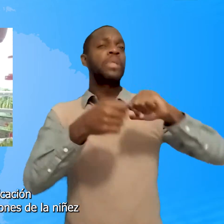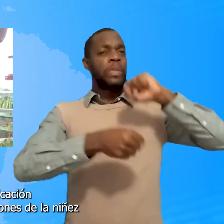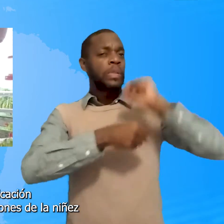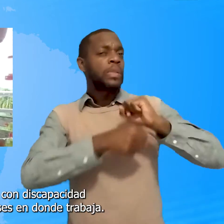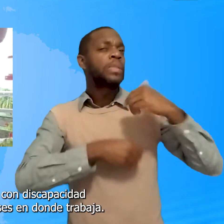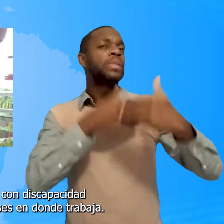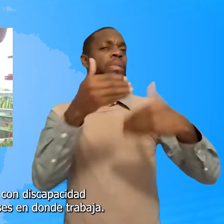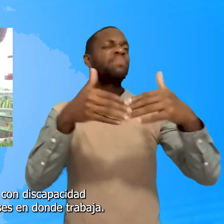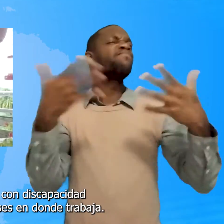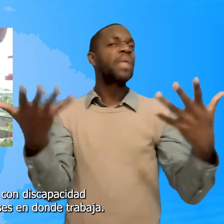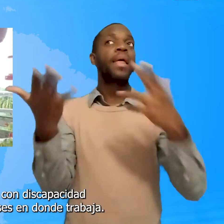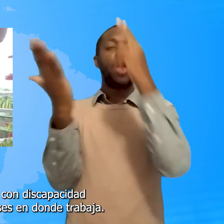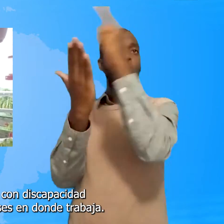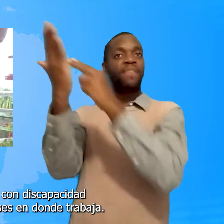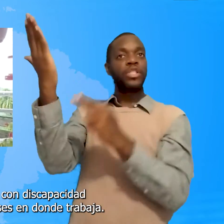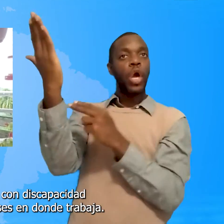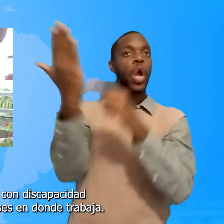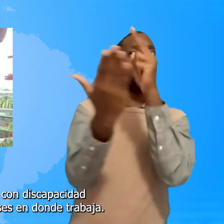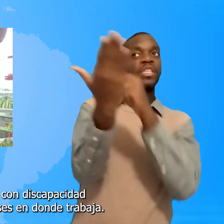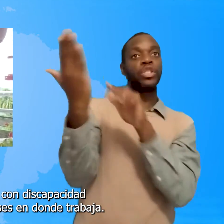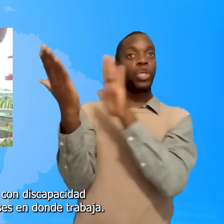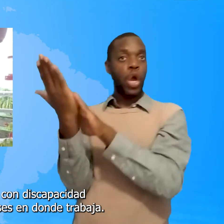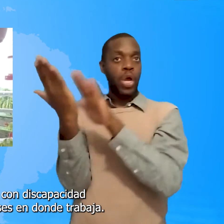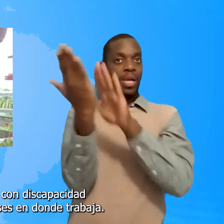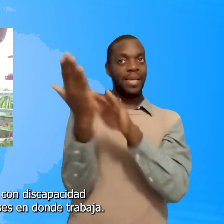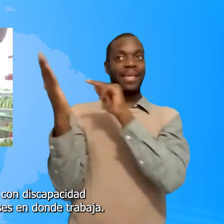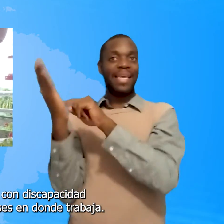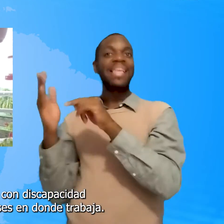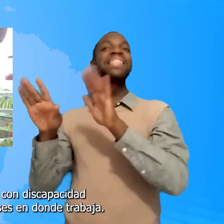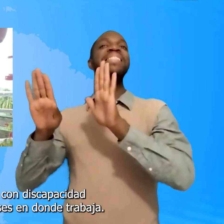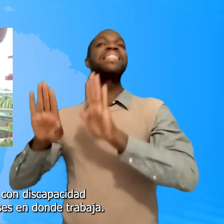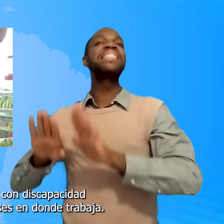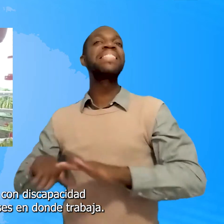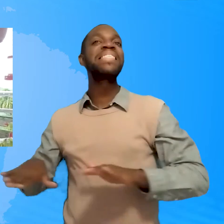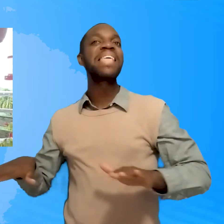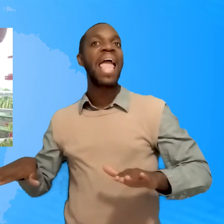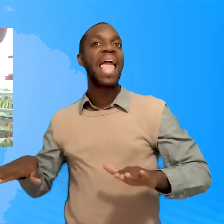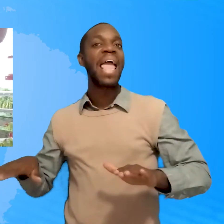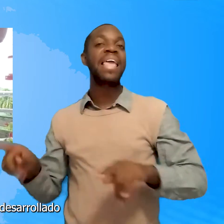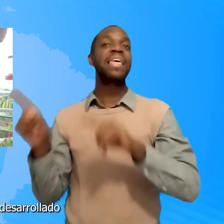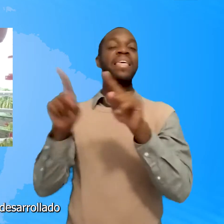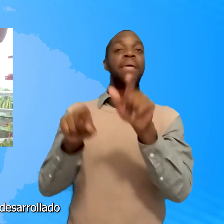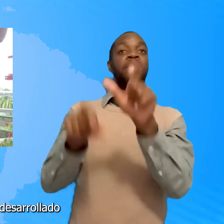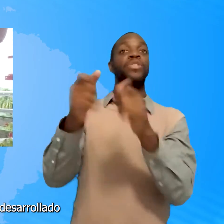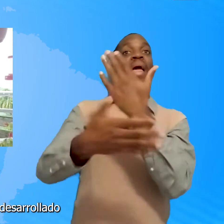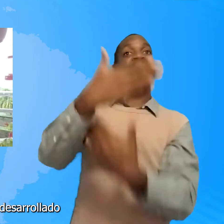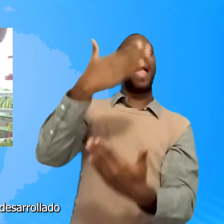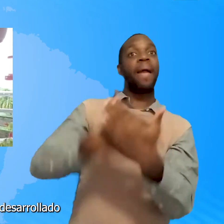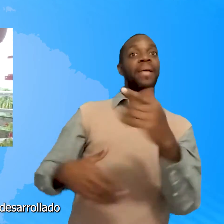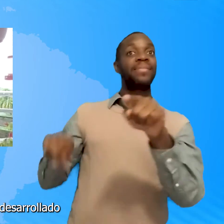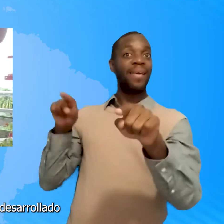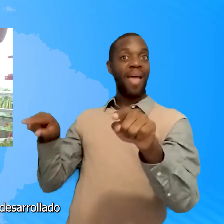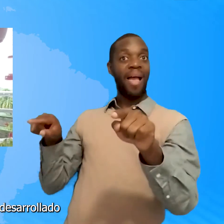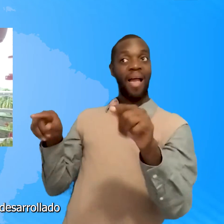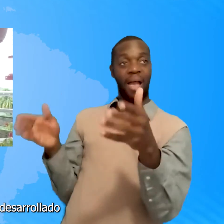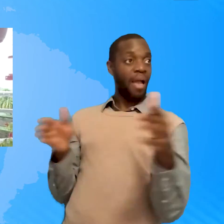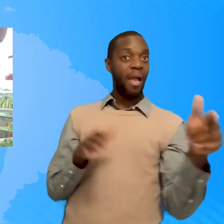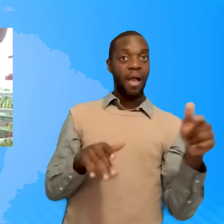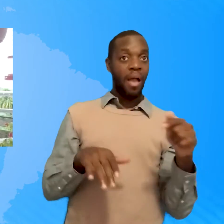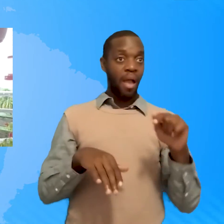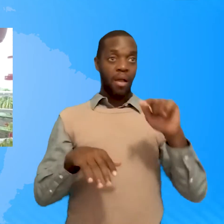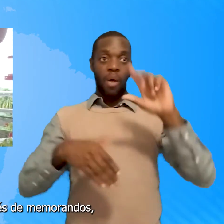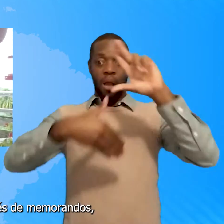de la niñez y de las personas con discapacidad en los diferentes países en donde trabaja. También ha